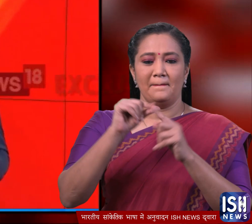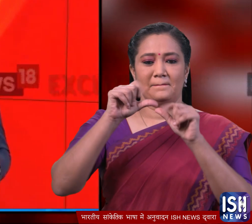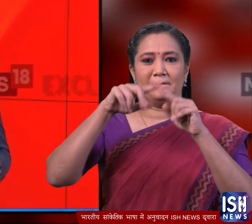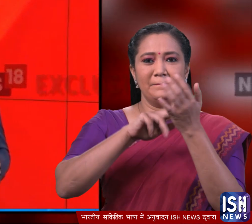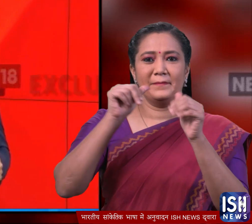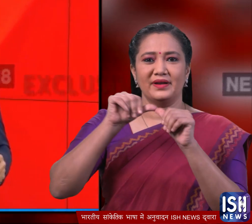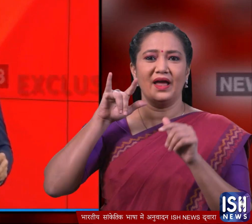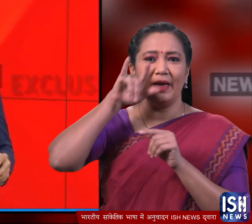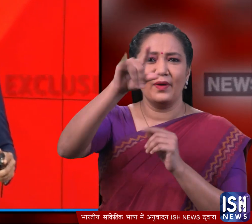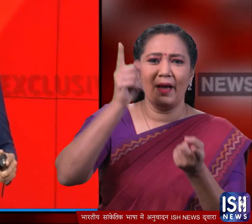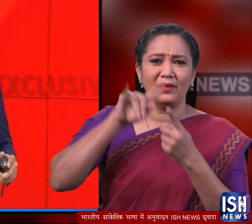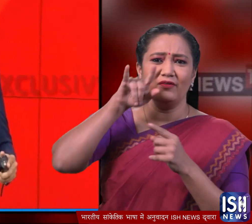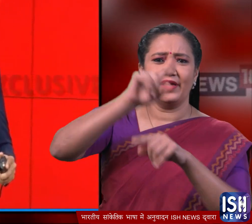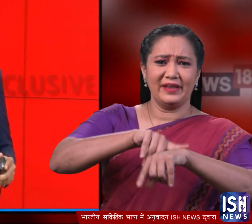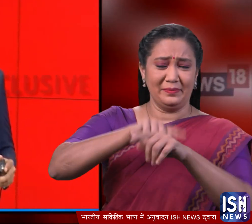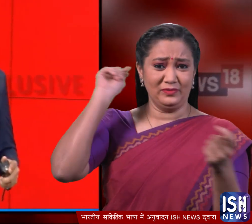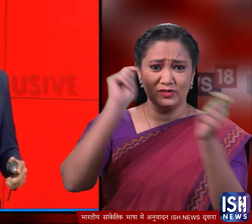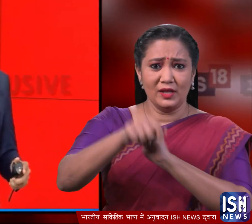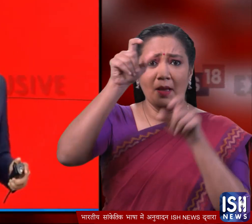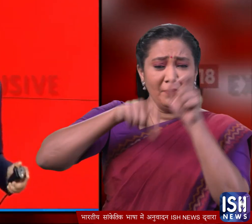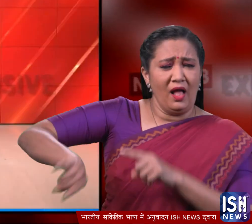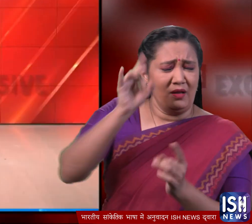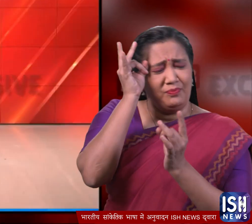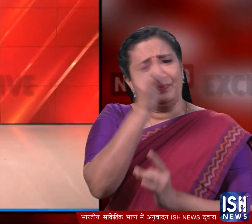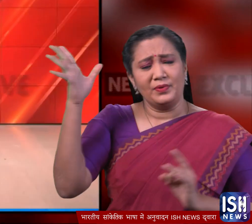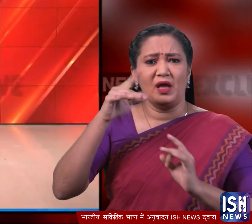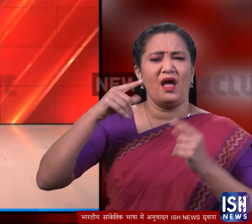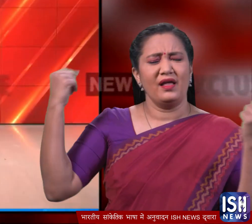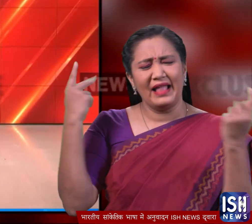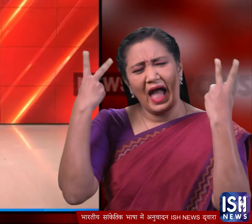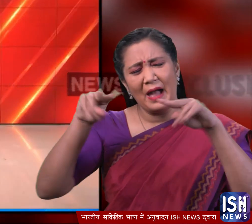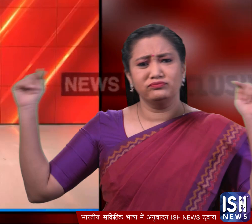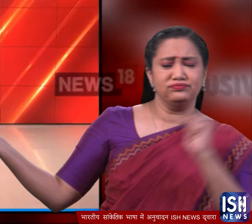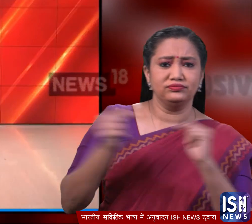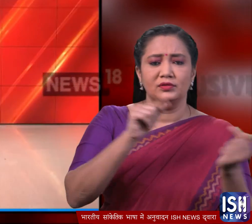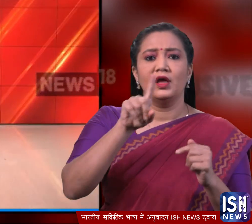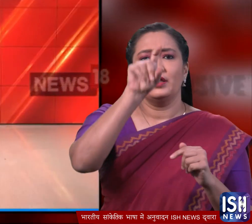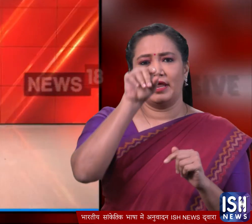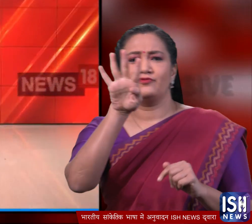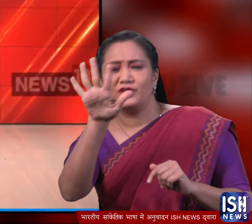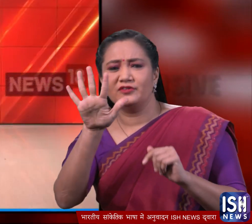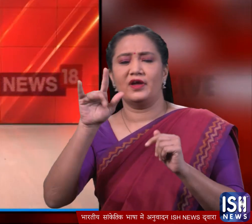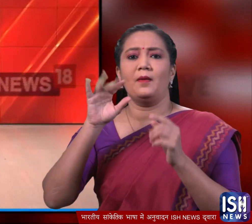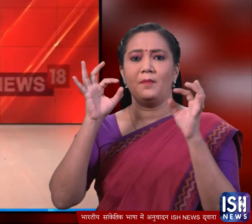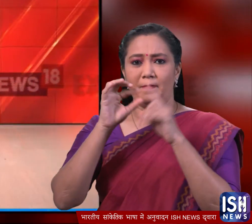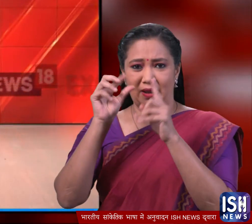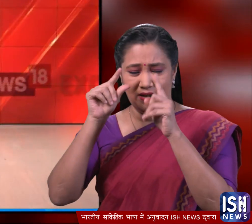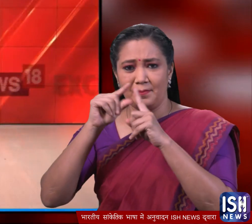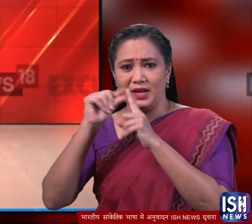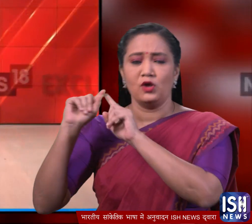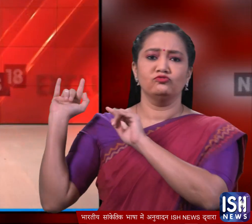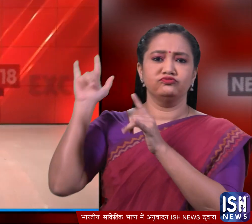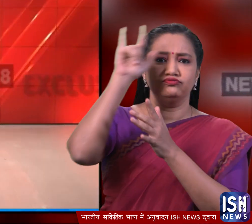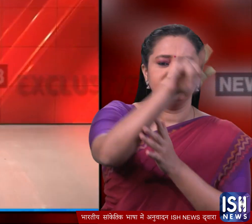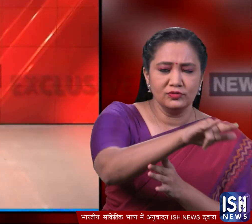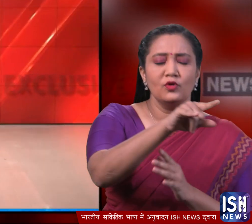पटना एयरपोर्ट पर एक विमान का समय बदले जाने से नाराज यात्रियों ने खूब हंगामा किया। बताया गया कि सुबह 10:45 पर पटना से मुंबई जाने